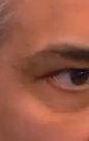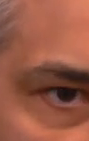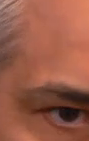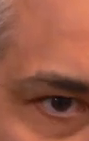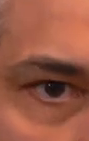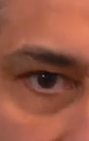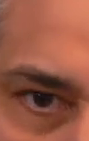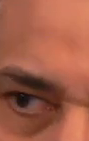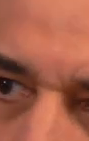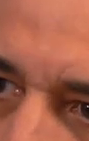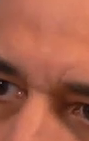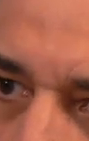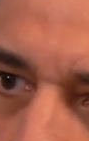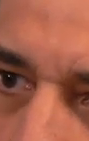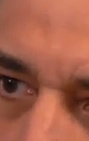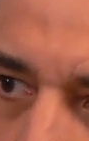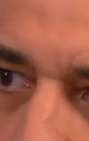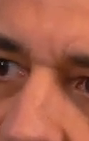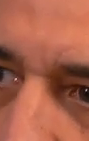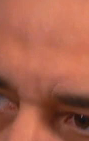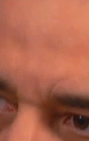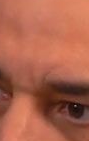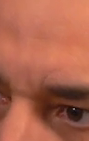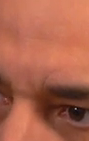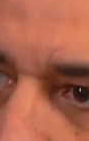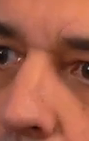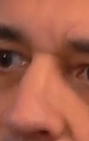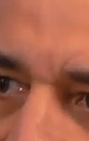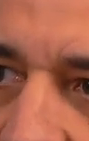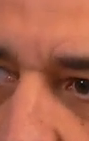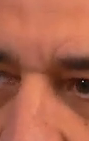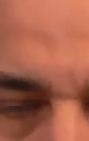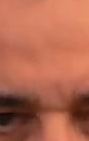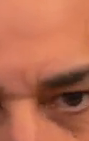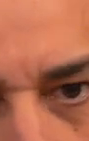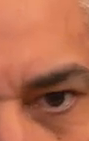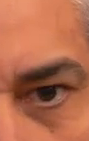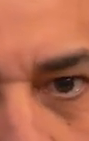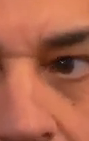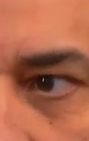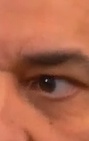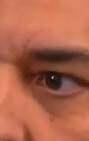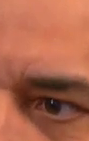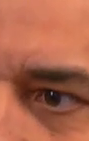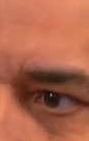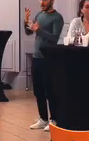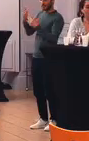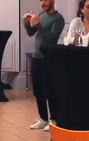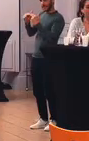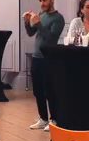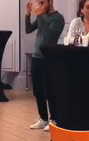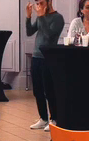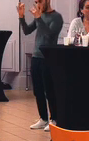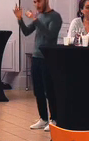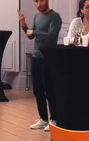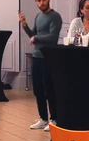effectivement les personnes handicapées intellectuelles aujourd'hui leur niveau de culture quand il y a pas des associations comme les nôtres qui sont accessibles pour les